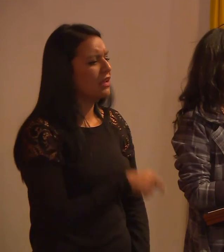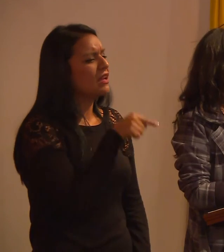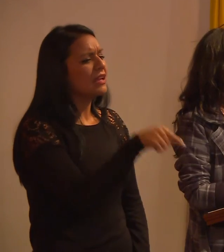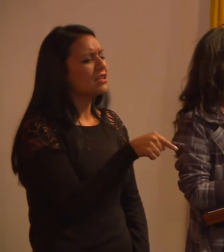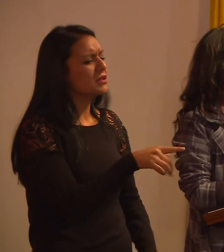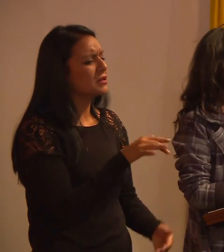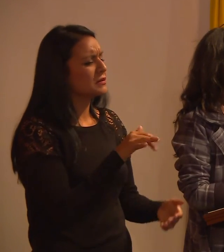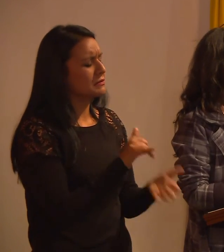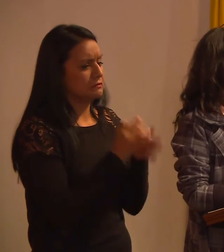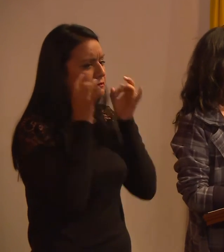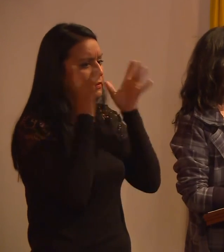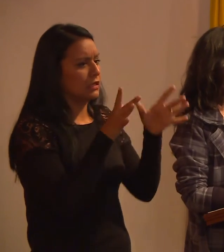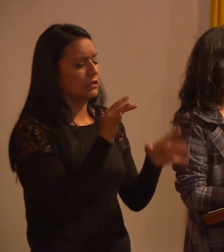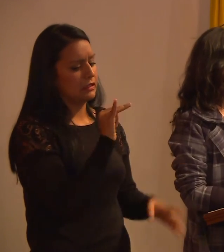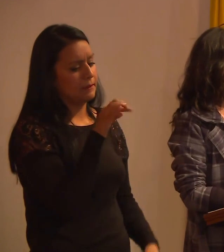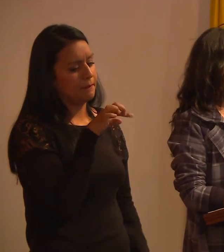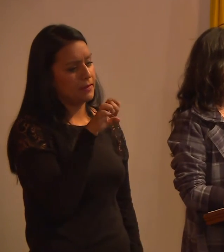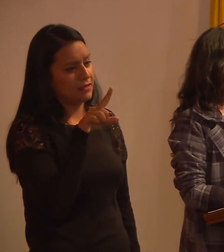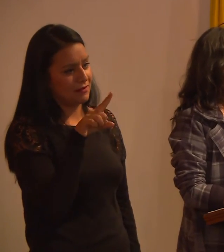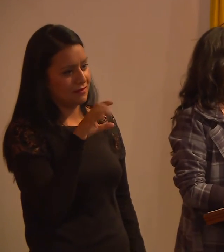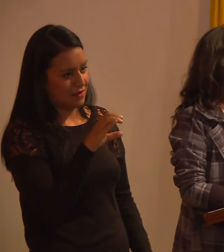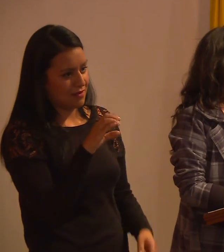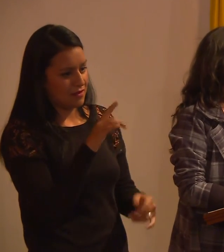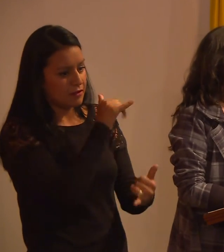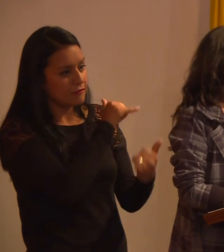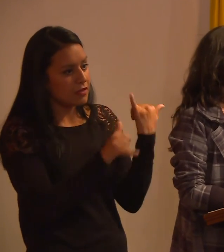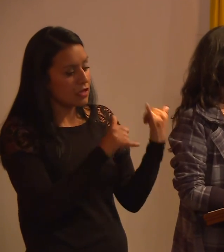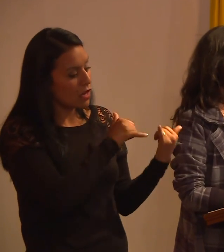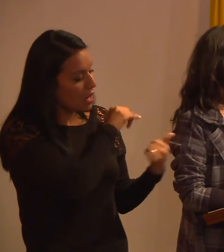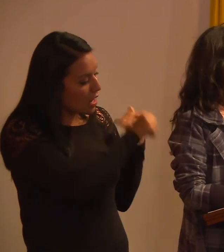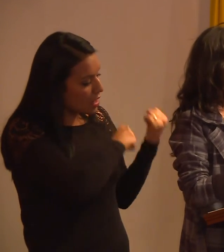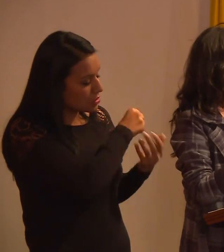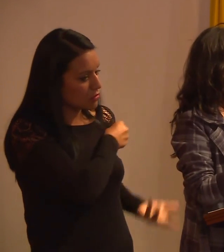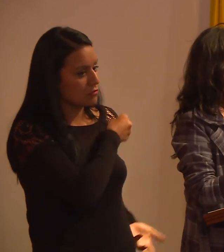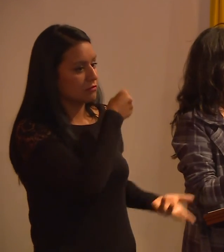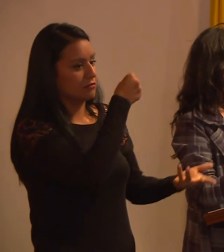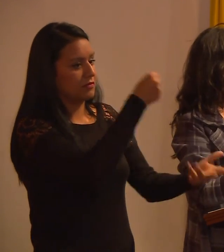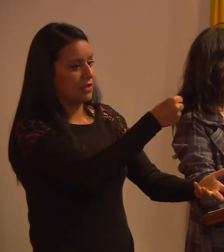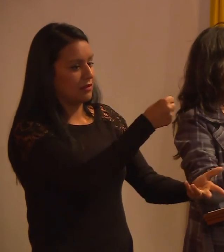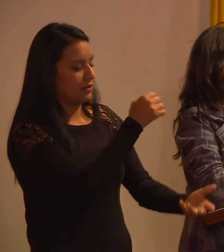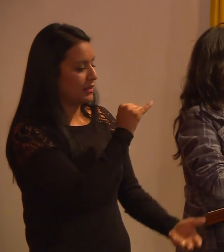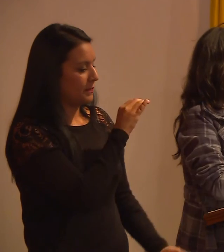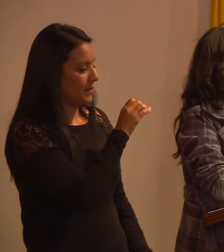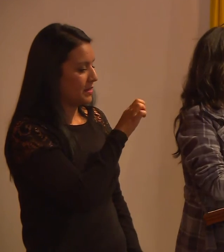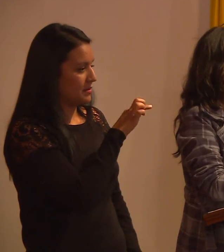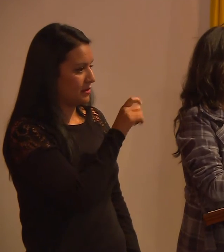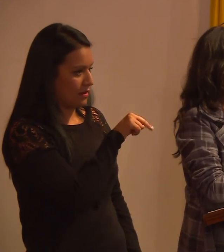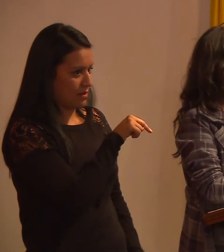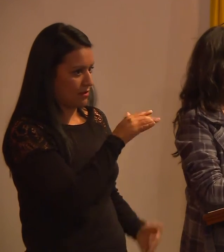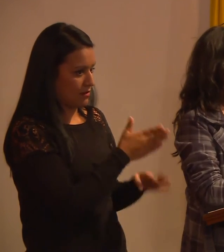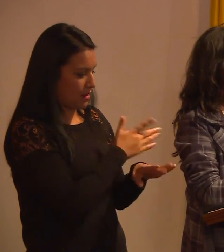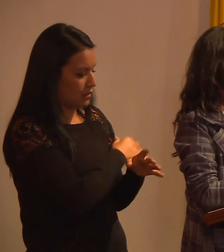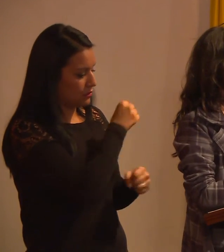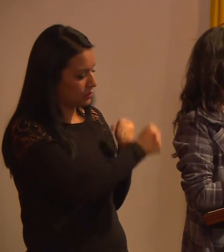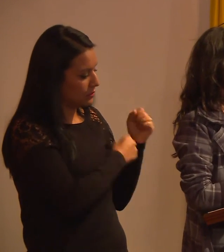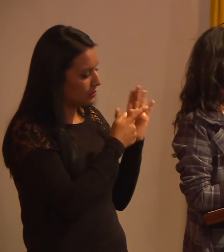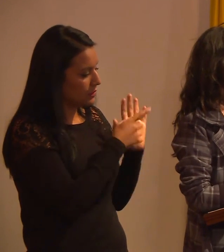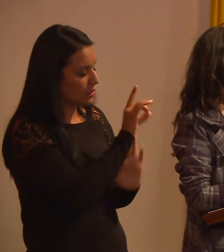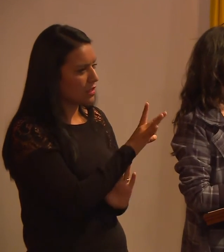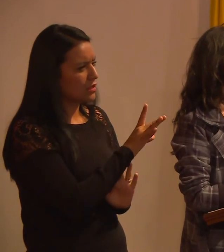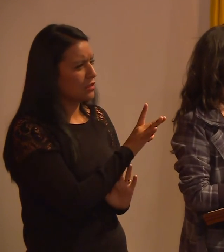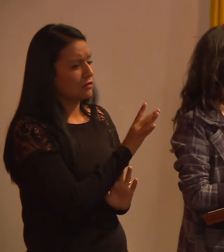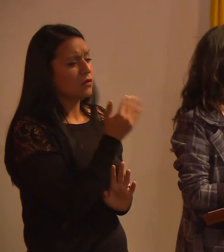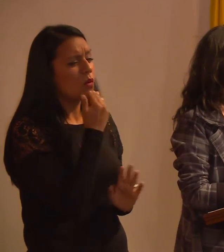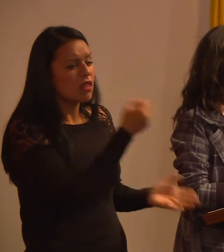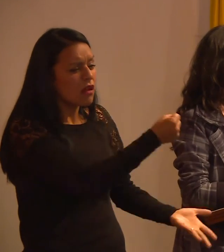un agravante, y es que el IPC siempre llega al final del año. Entonces, el ajuste del IPC del año pasado, del 2015, llegó